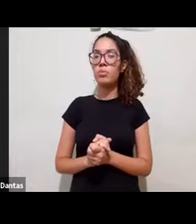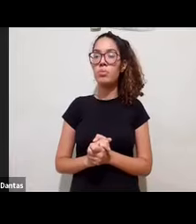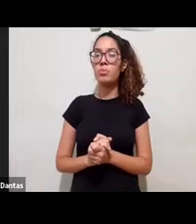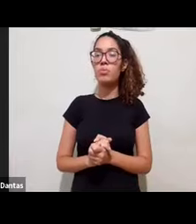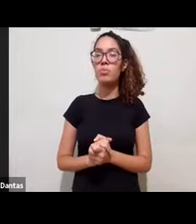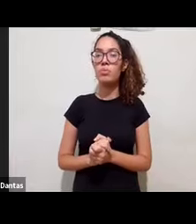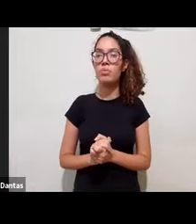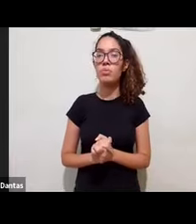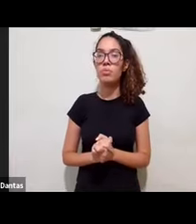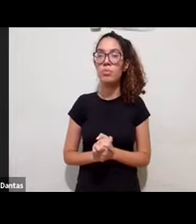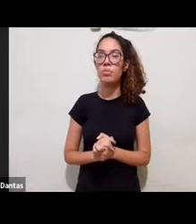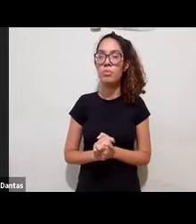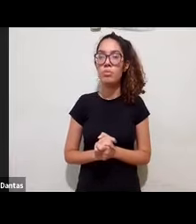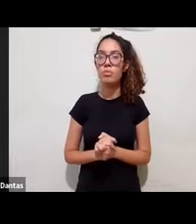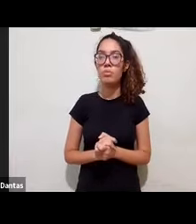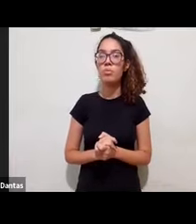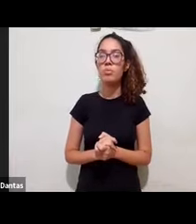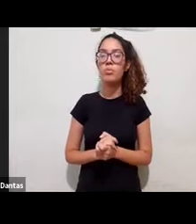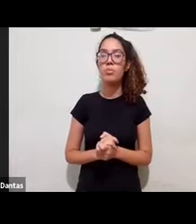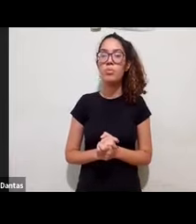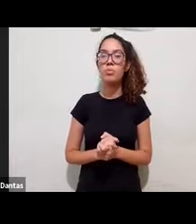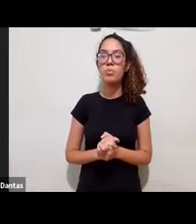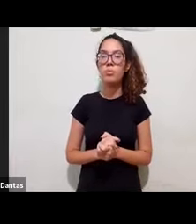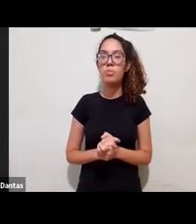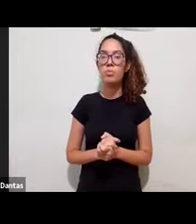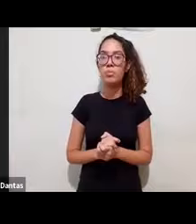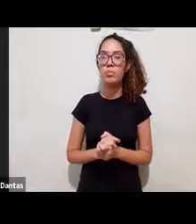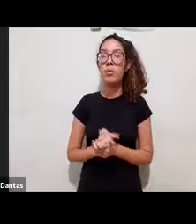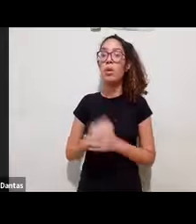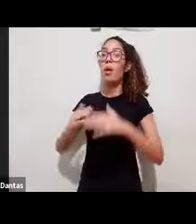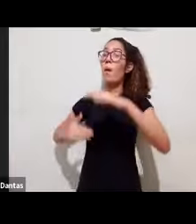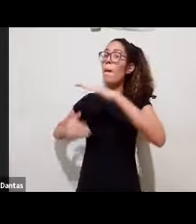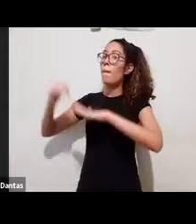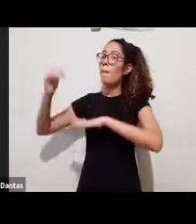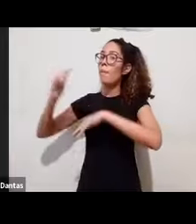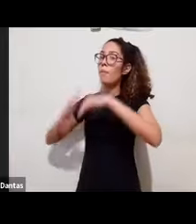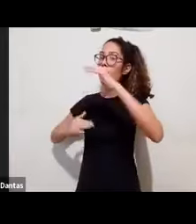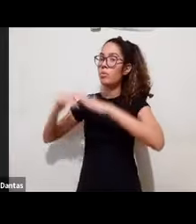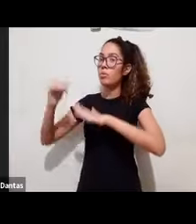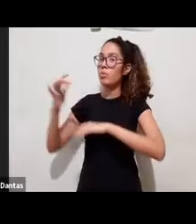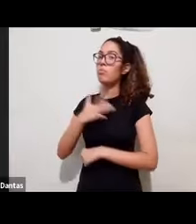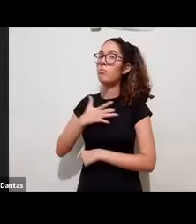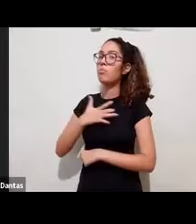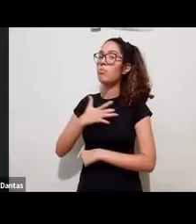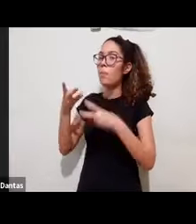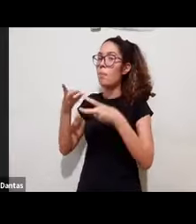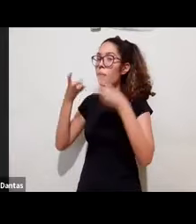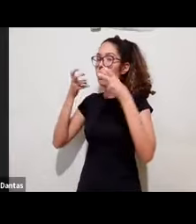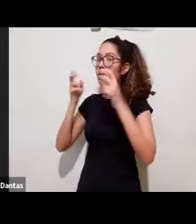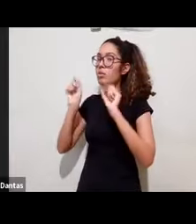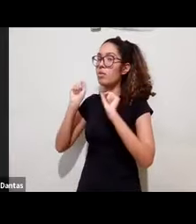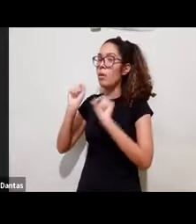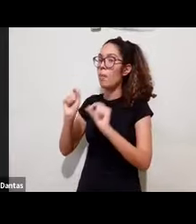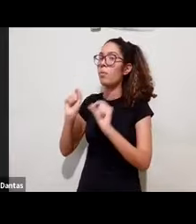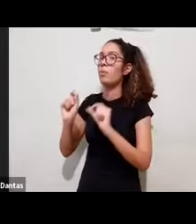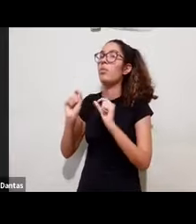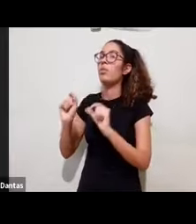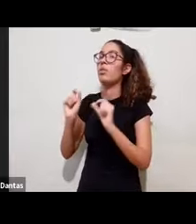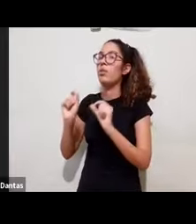com um número super reduzido de profissionais que a gente vem acompanhado através de visitas que são realizadas pelos